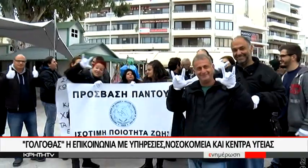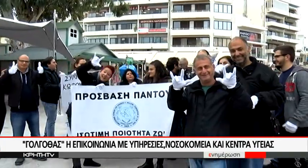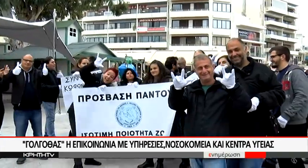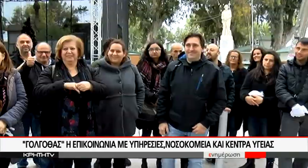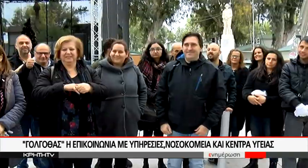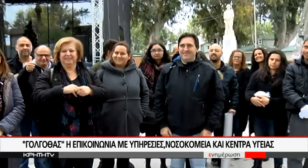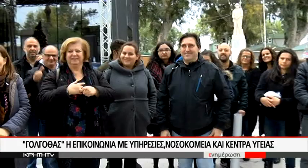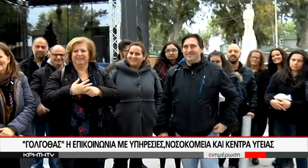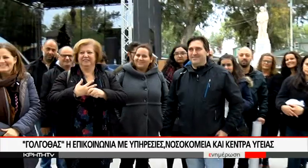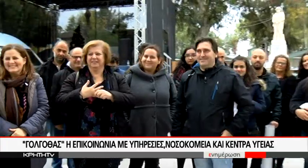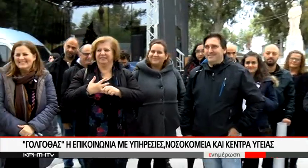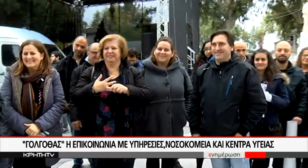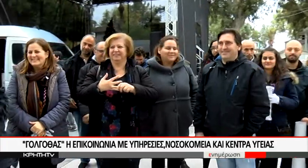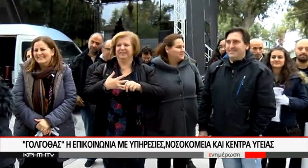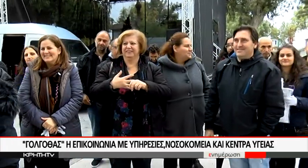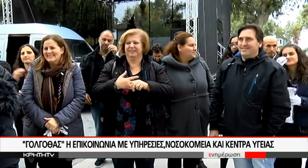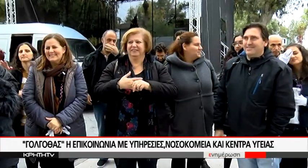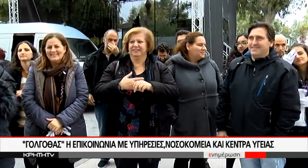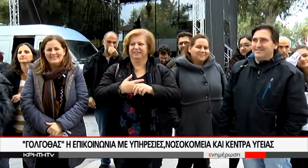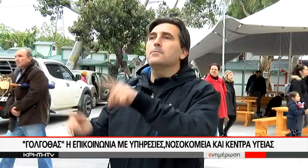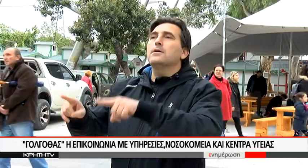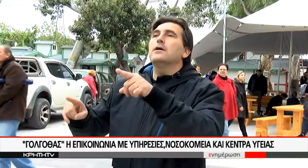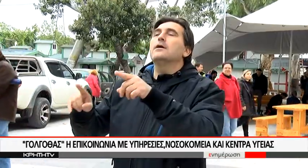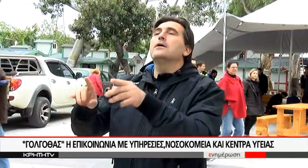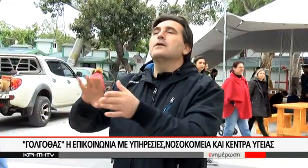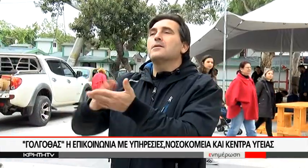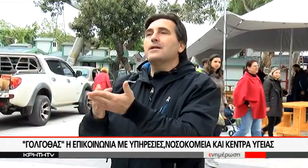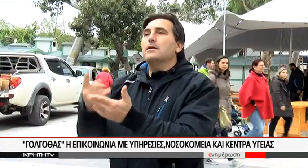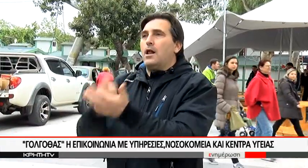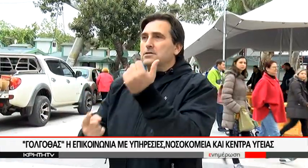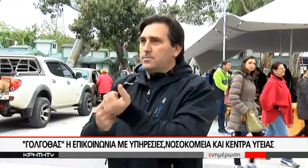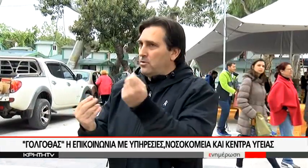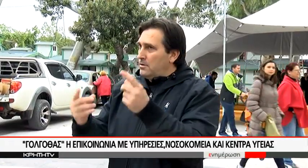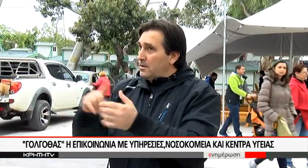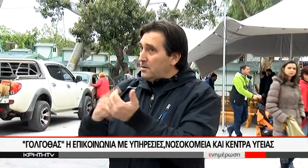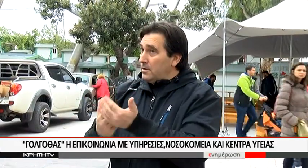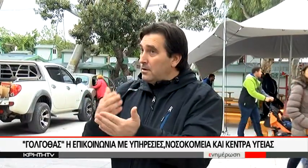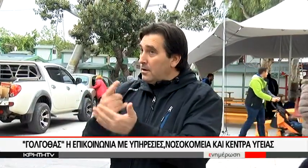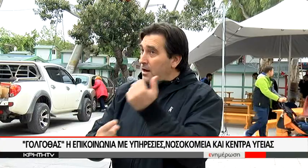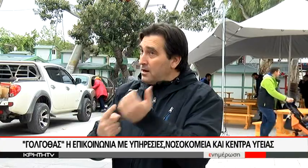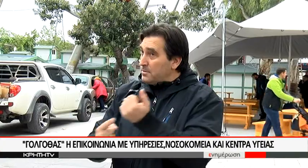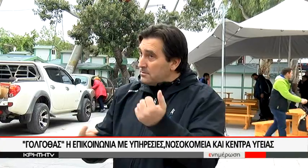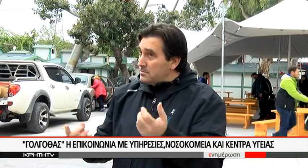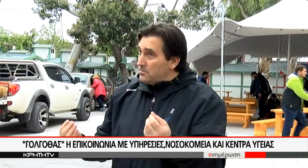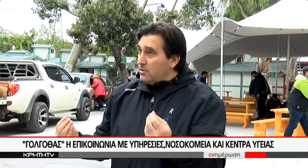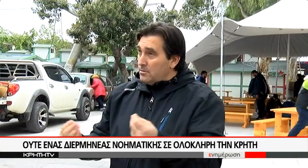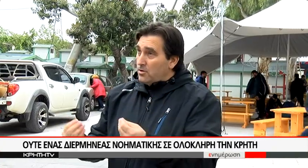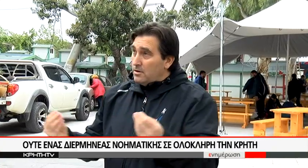επικοινωνίες, ευτυχώς που υπάρχουν τα σχολεία κοφών. Πολλοί γονείς και πολλοί από εμάς αναγκαζόμαστε να πηγαίνουμε